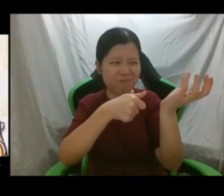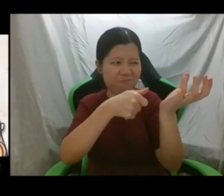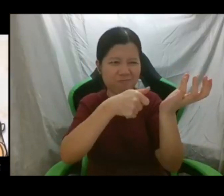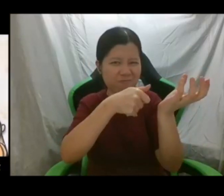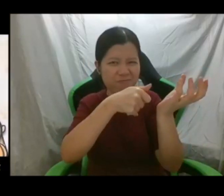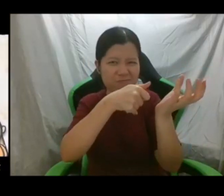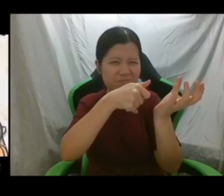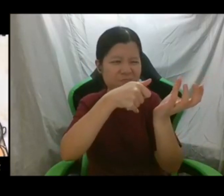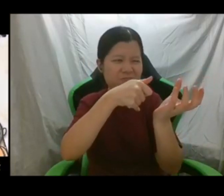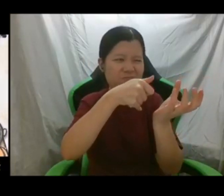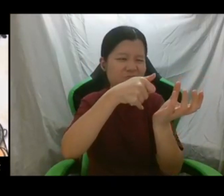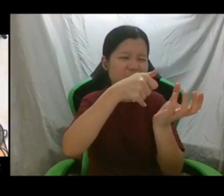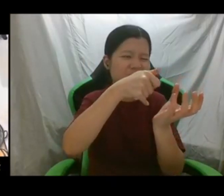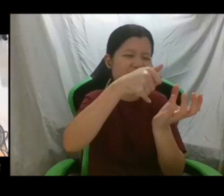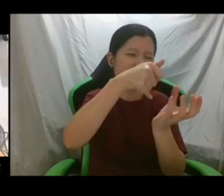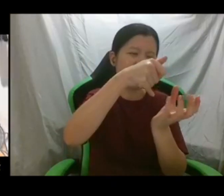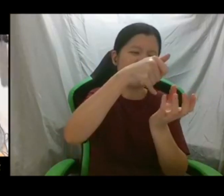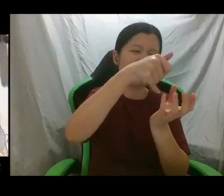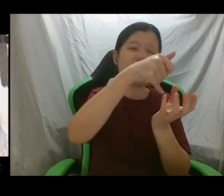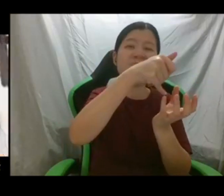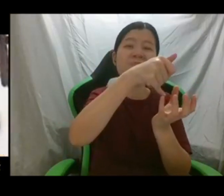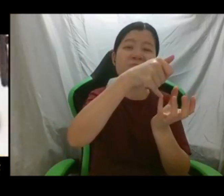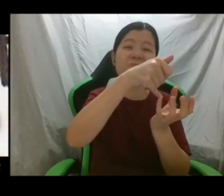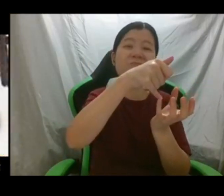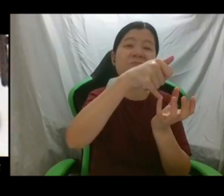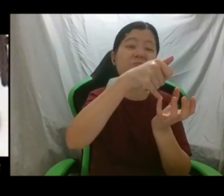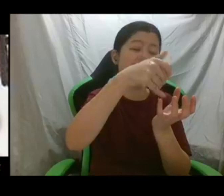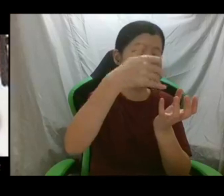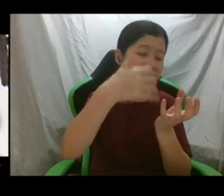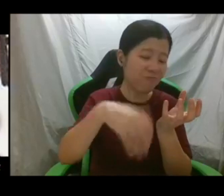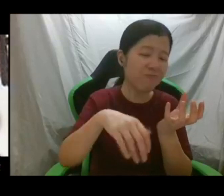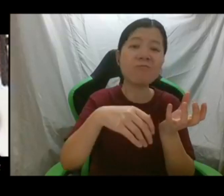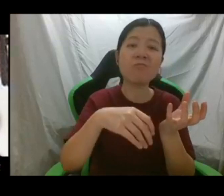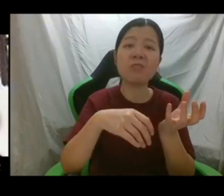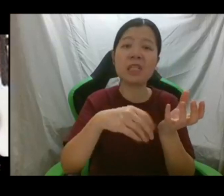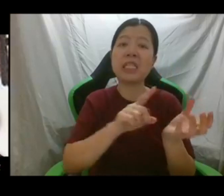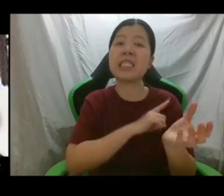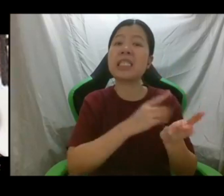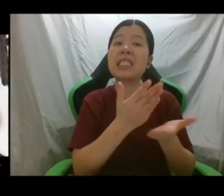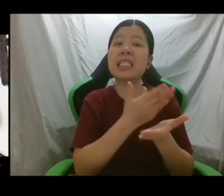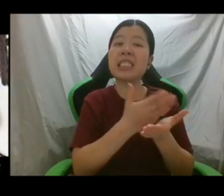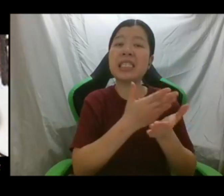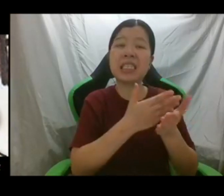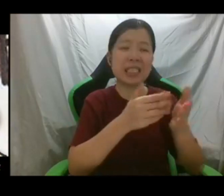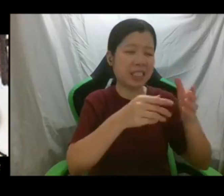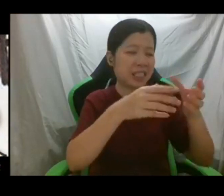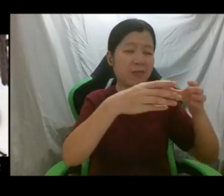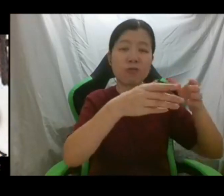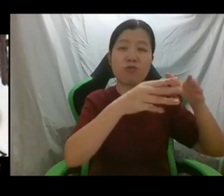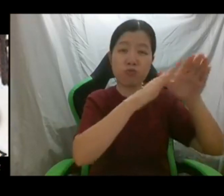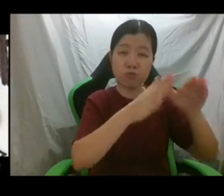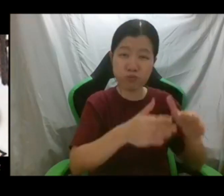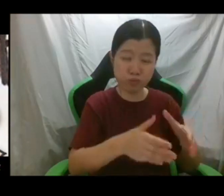爬到上去水缸頂，上官居然想嘗試企響個水缸嘅邊緣。